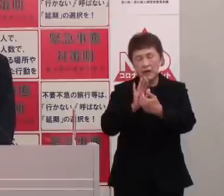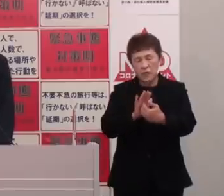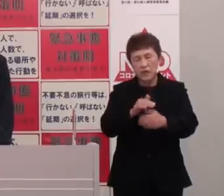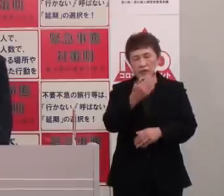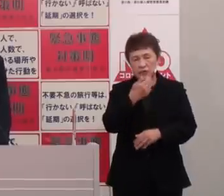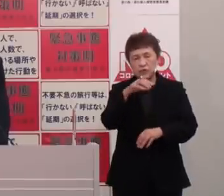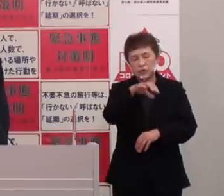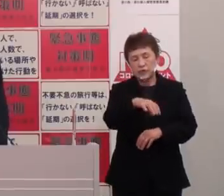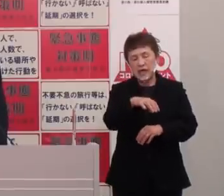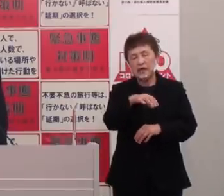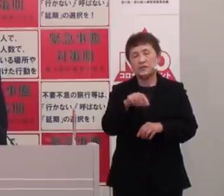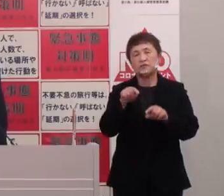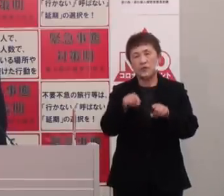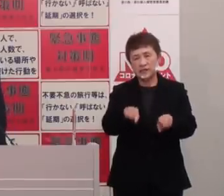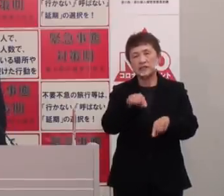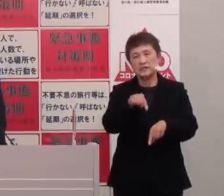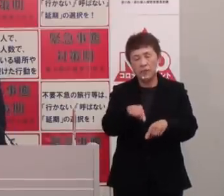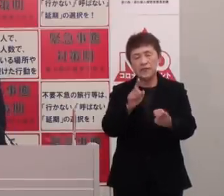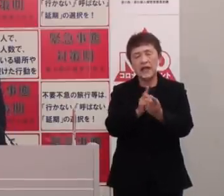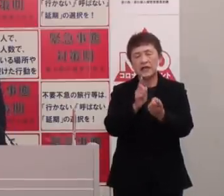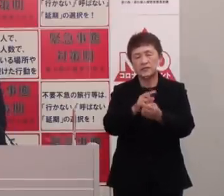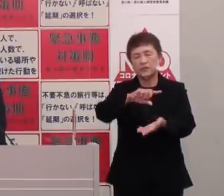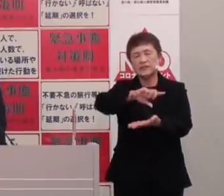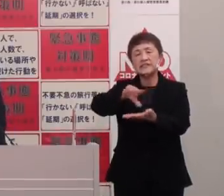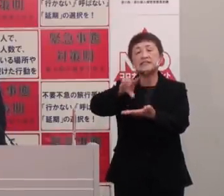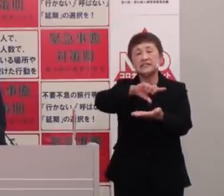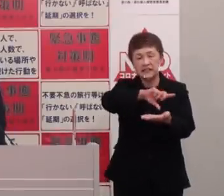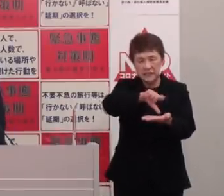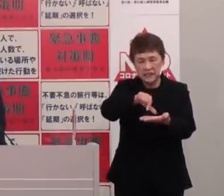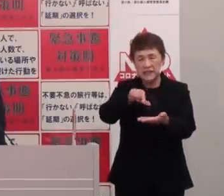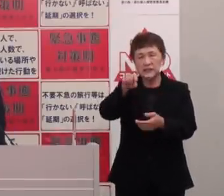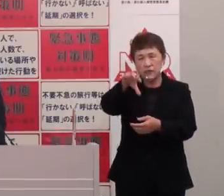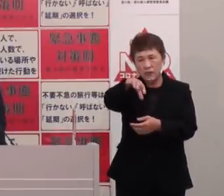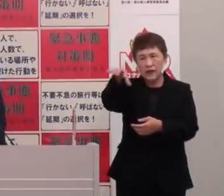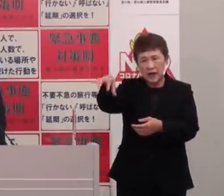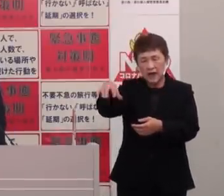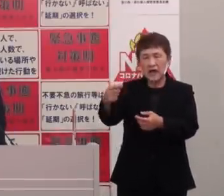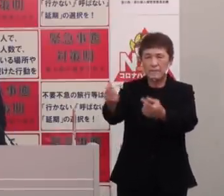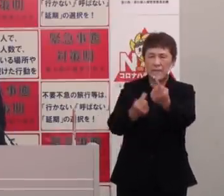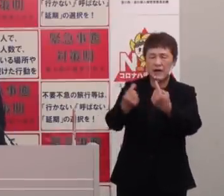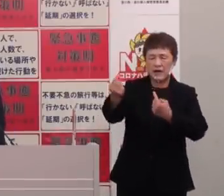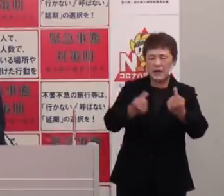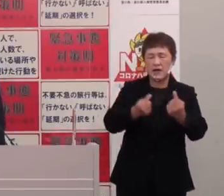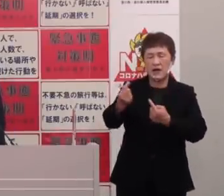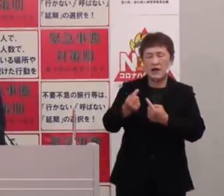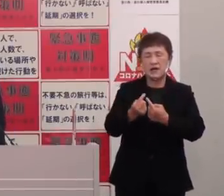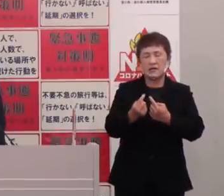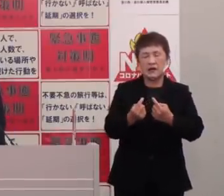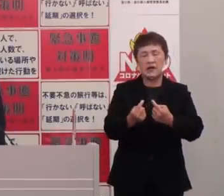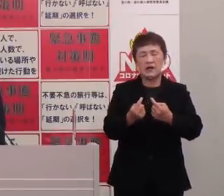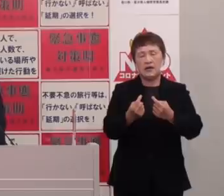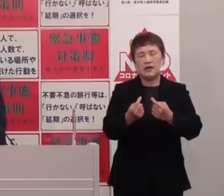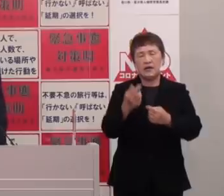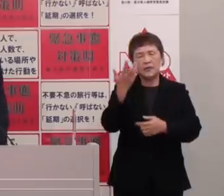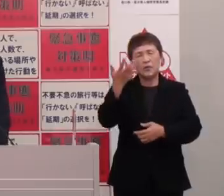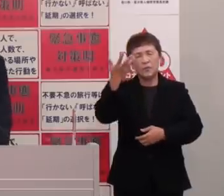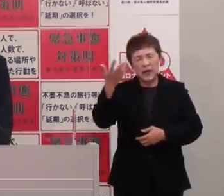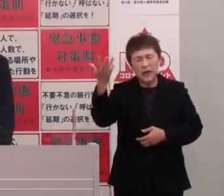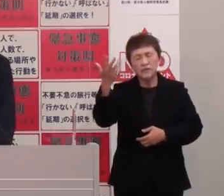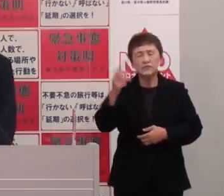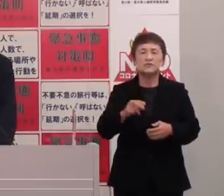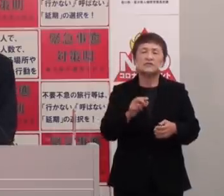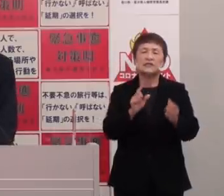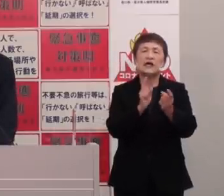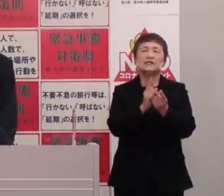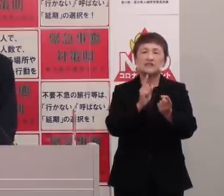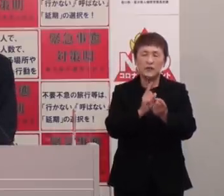点措置の対象区域から多くの参加者が見込まれるものにつきましては、国の基本